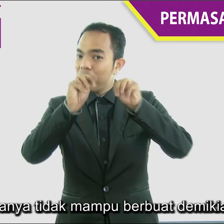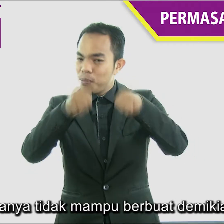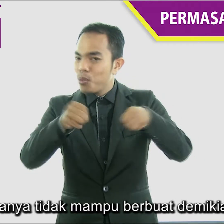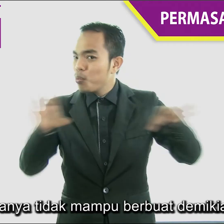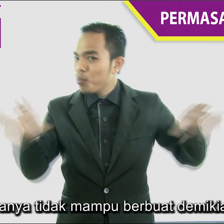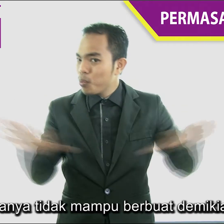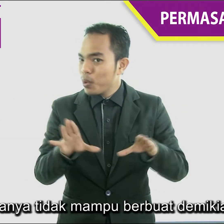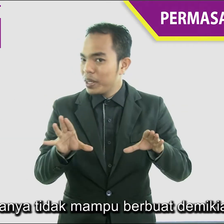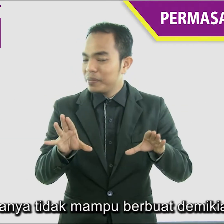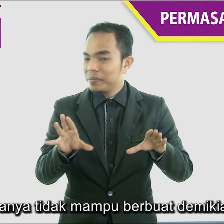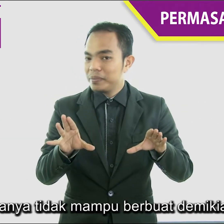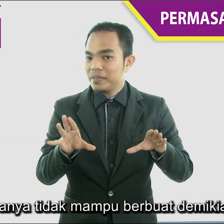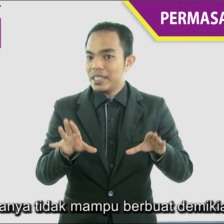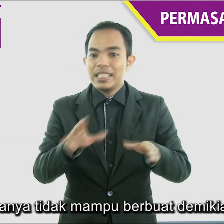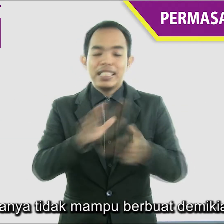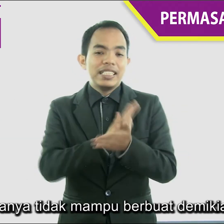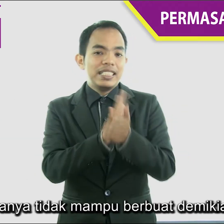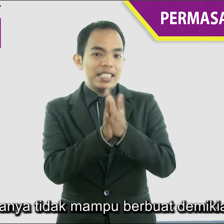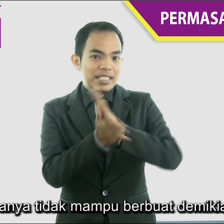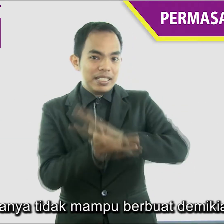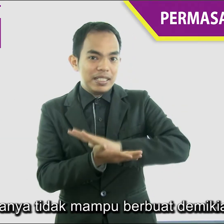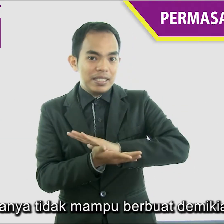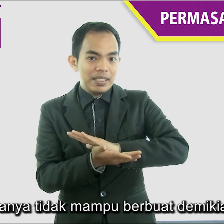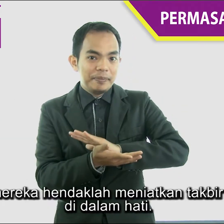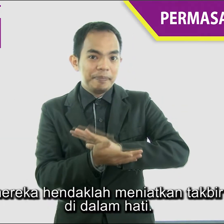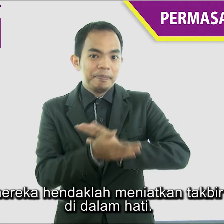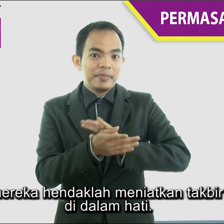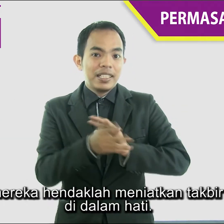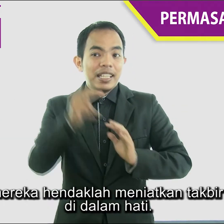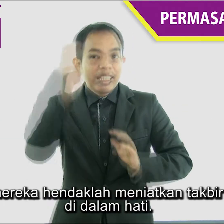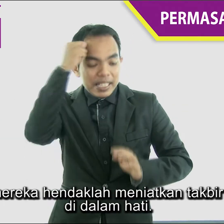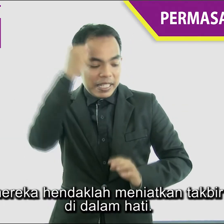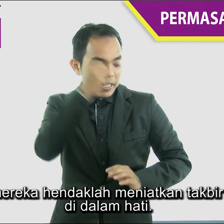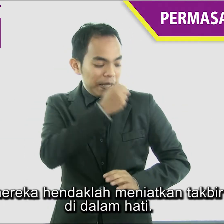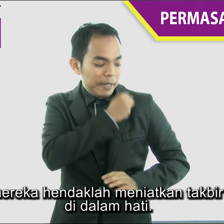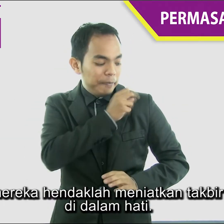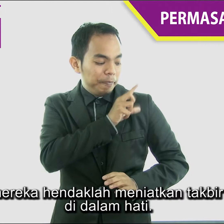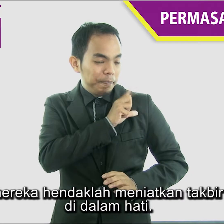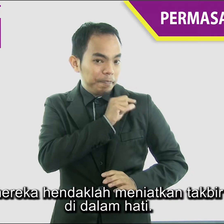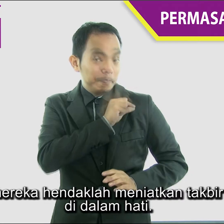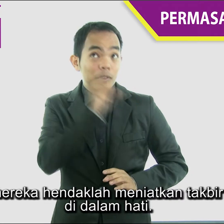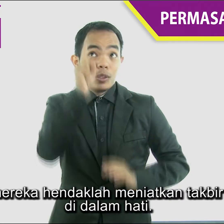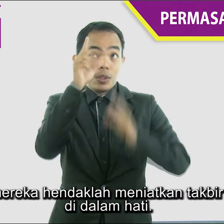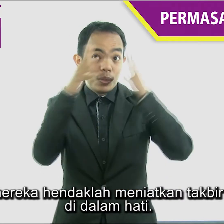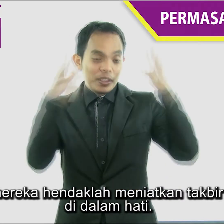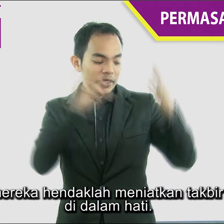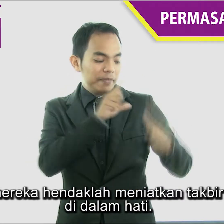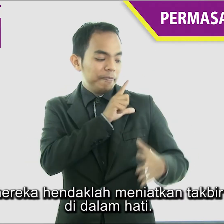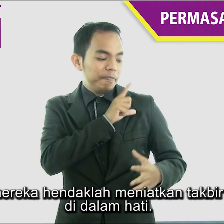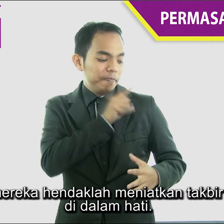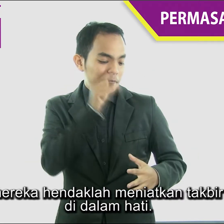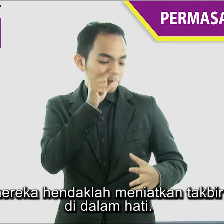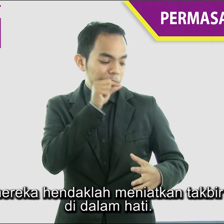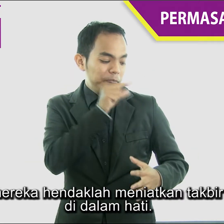Sekiranya tidak mampu berbuat demikian, mereka hendaklah meniatkan takbir di dalam hati.